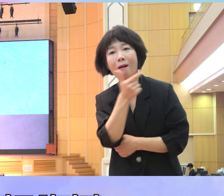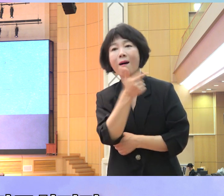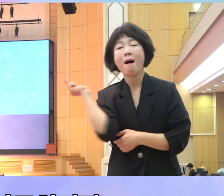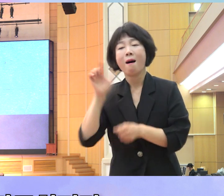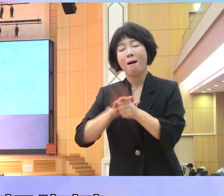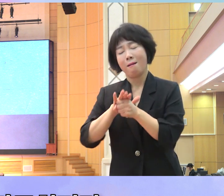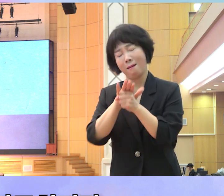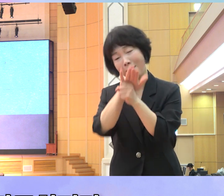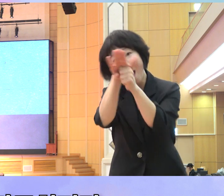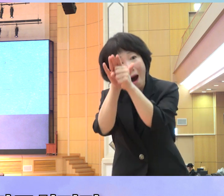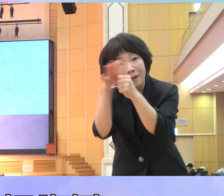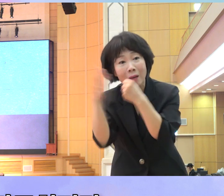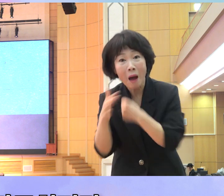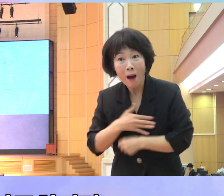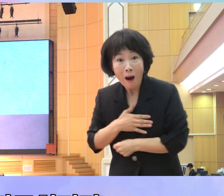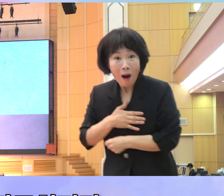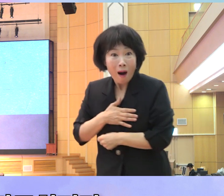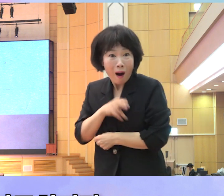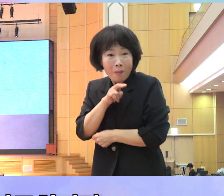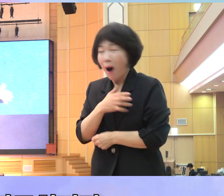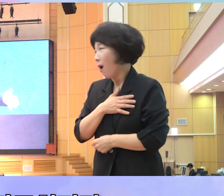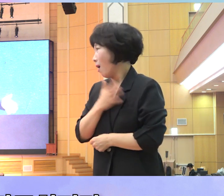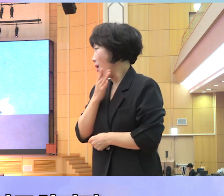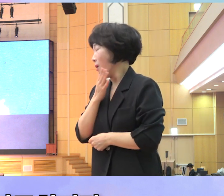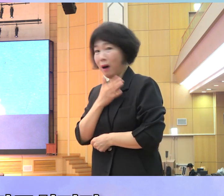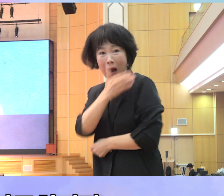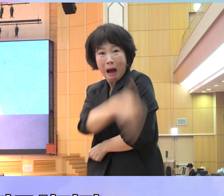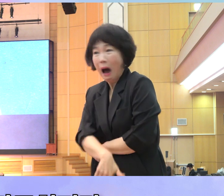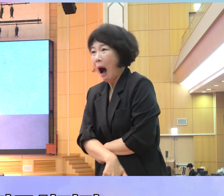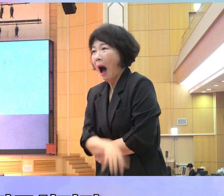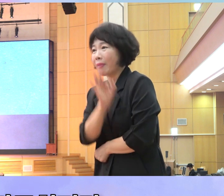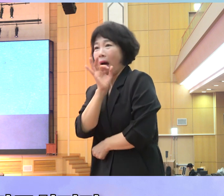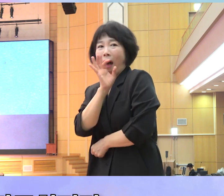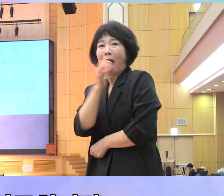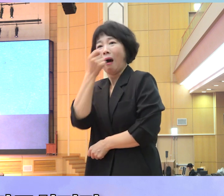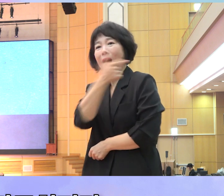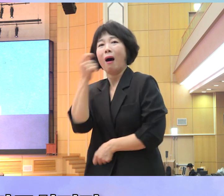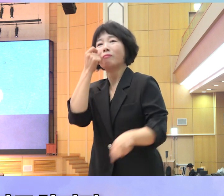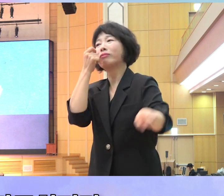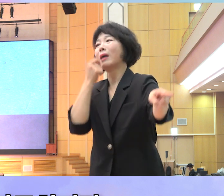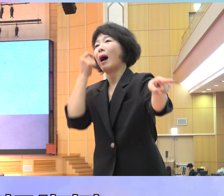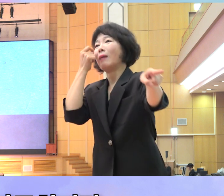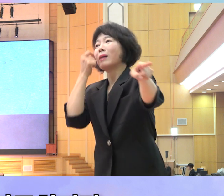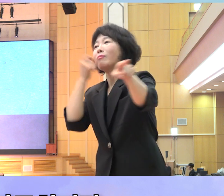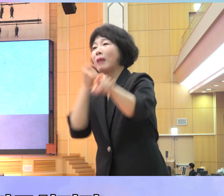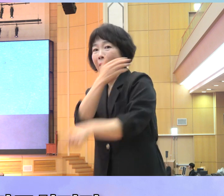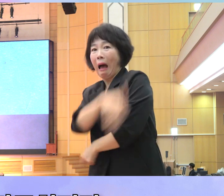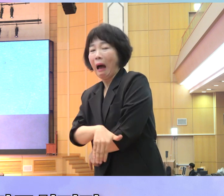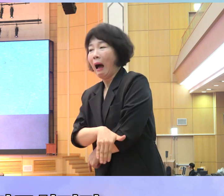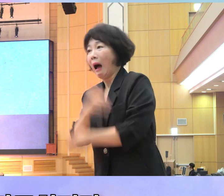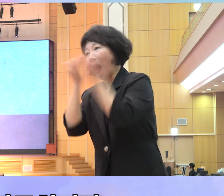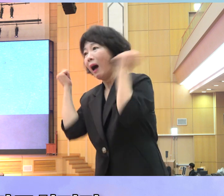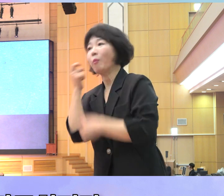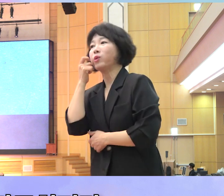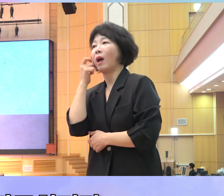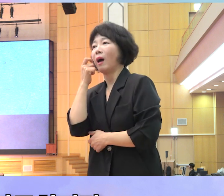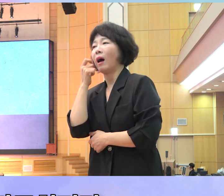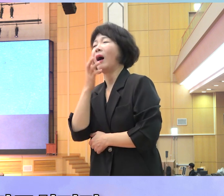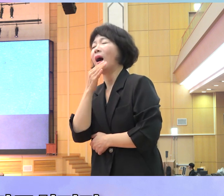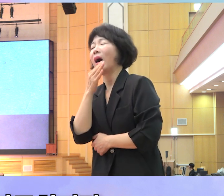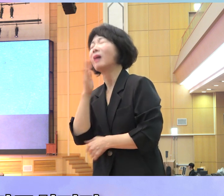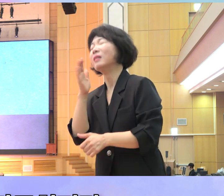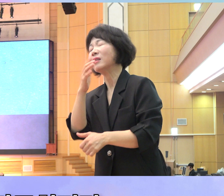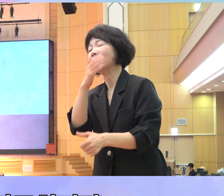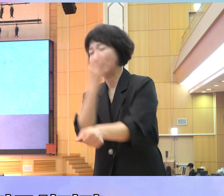사랑하니까요 불쌍히 여겨지는 거예요. 예수님을 따라다니는 그 백성들이 물론 떡 먹고 배부른 까닭으로 뭐